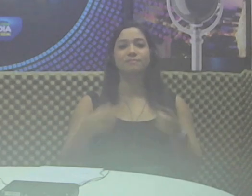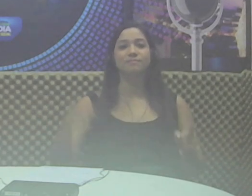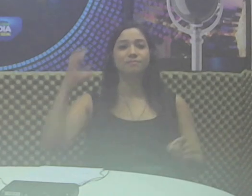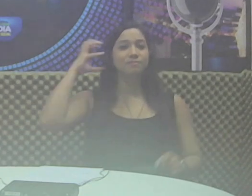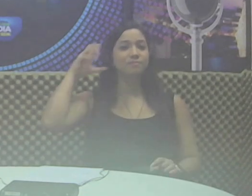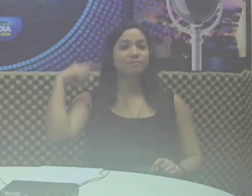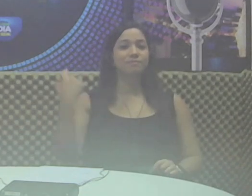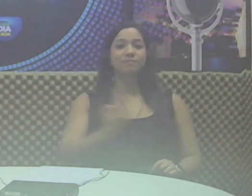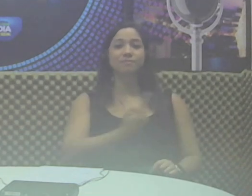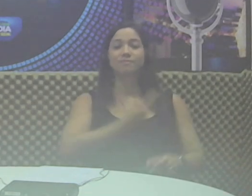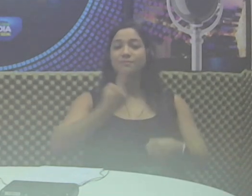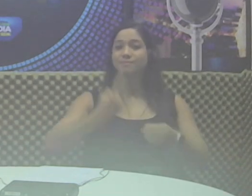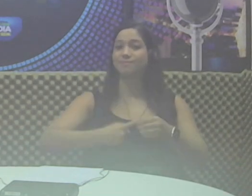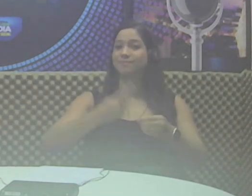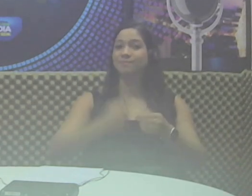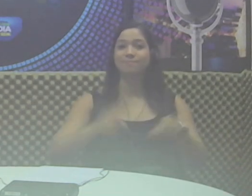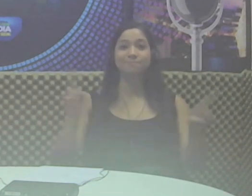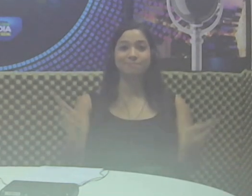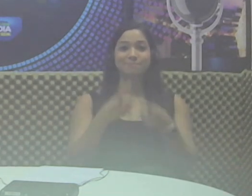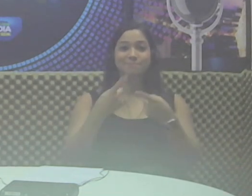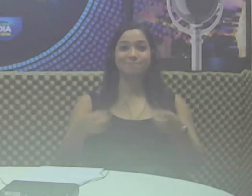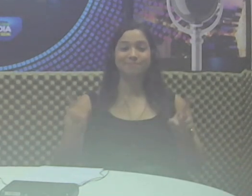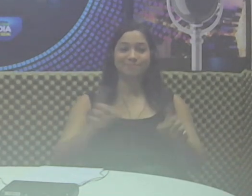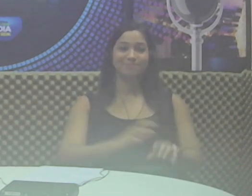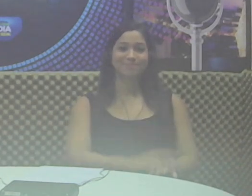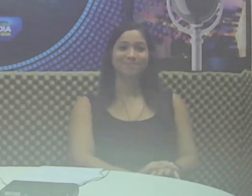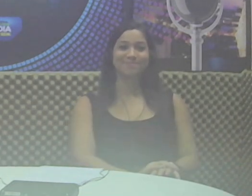Rádio Nossa Cidade.